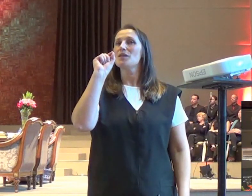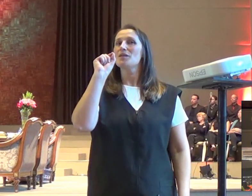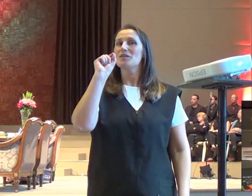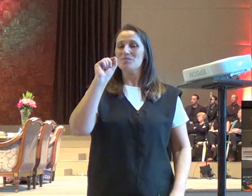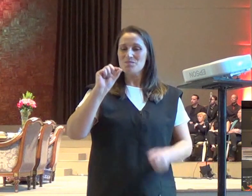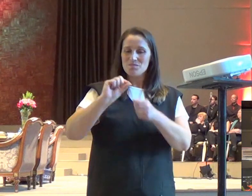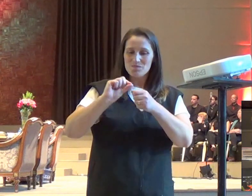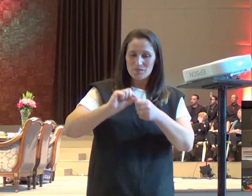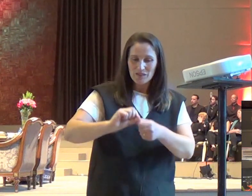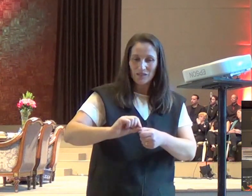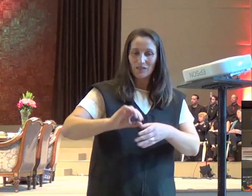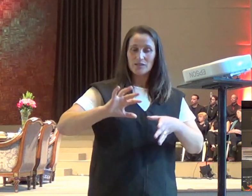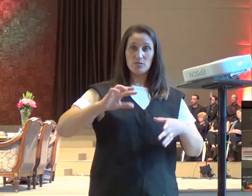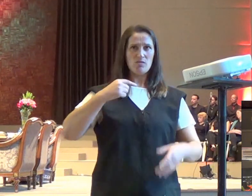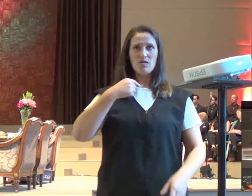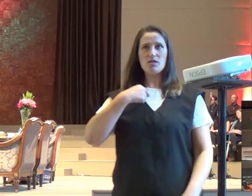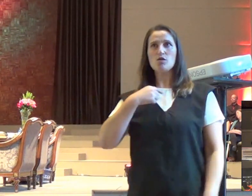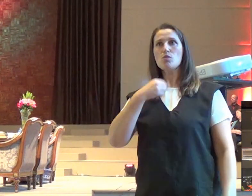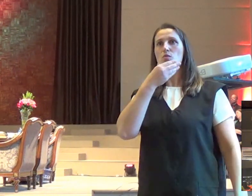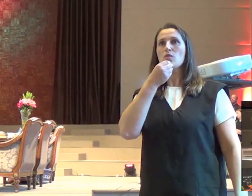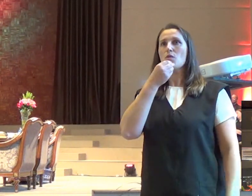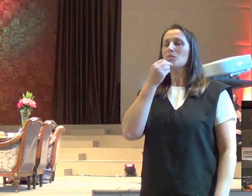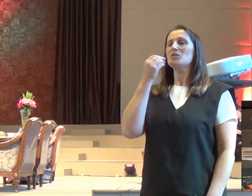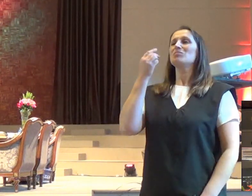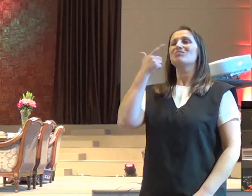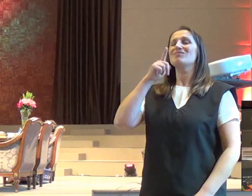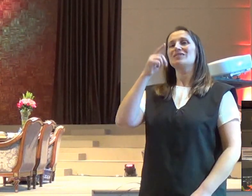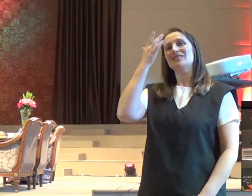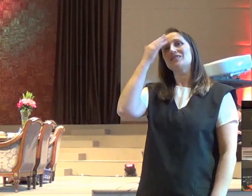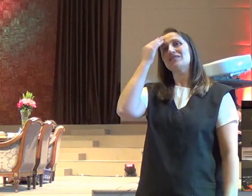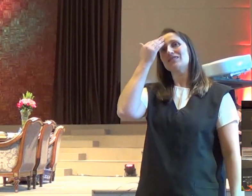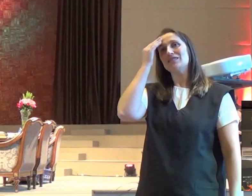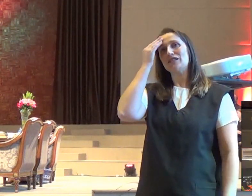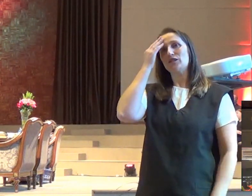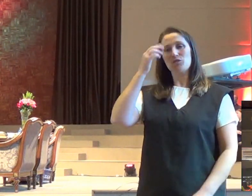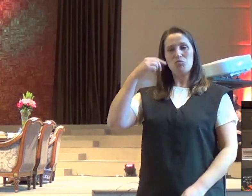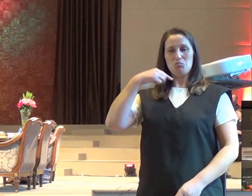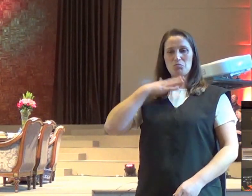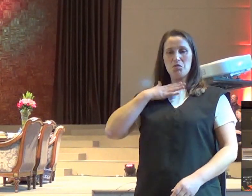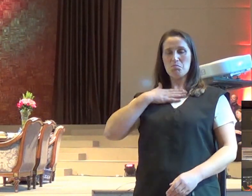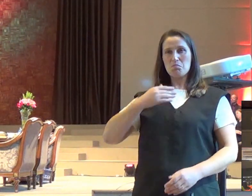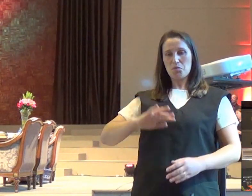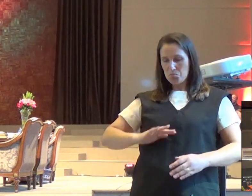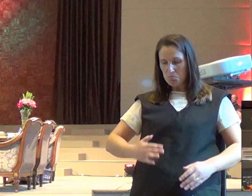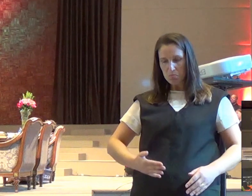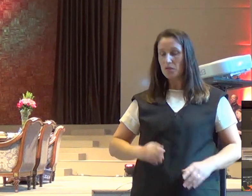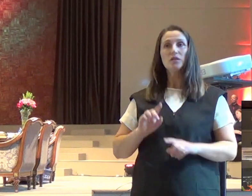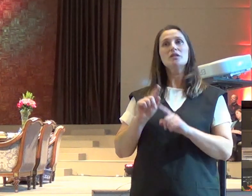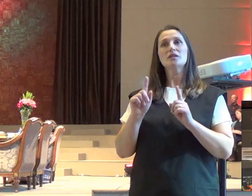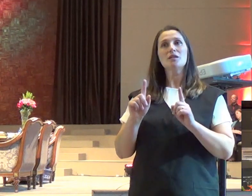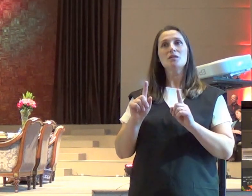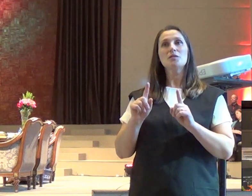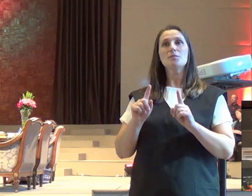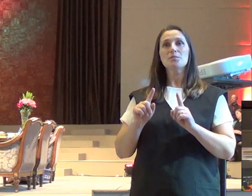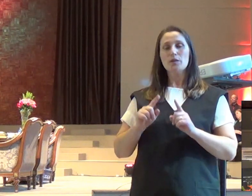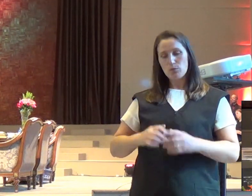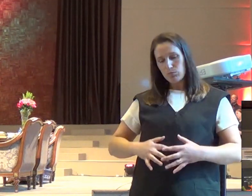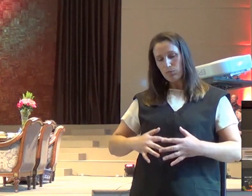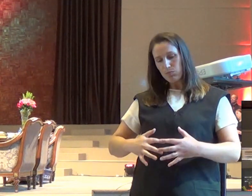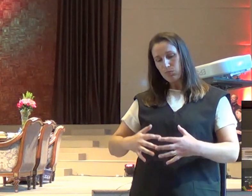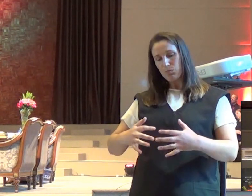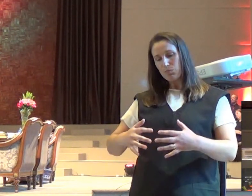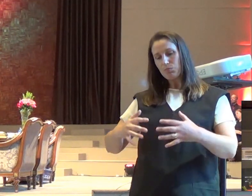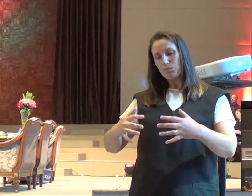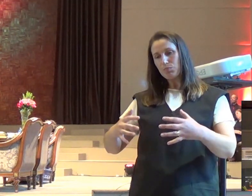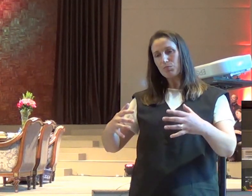que nós homens não conseguimos entender, porque não está na barriga da gente. Não é verdade isso? E aí a criação está lá sendo feita,